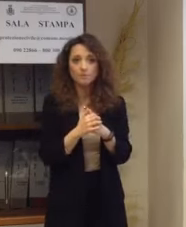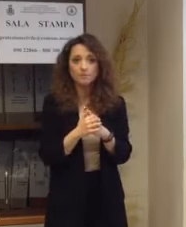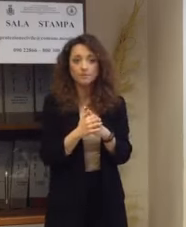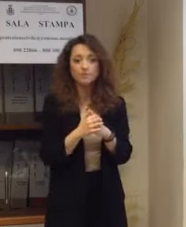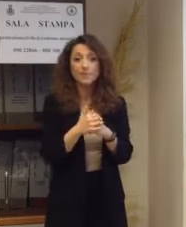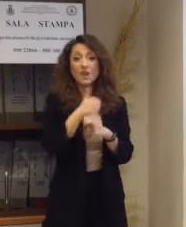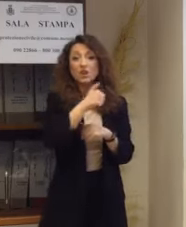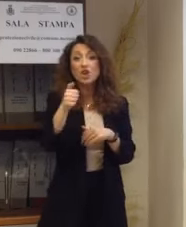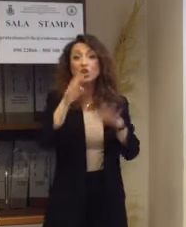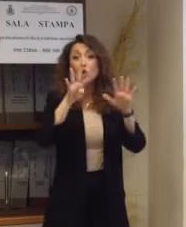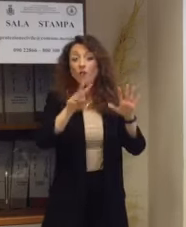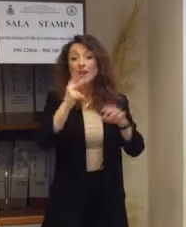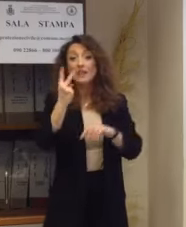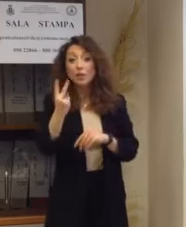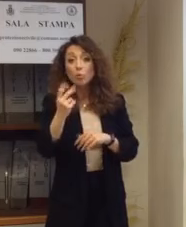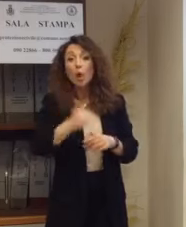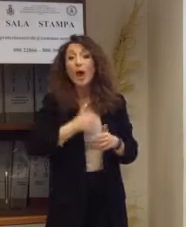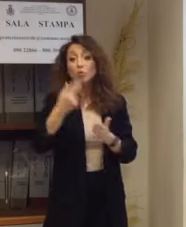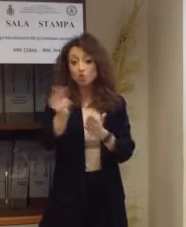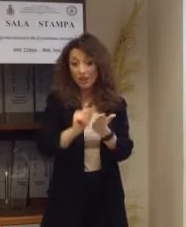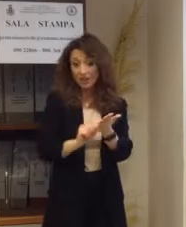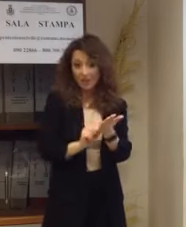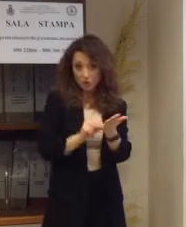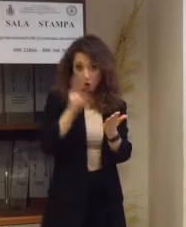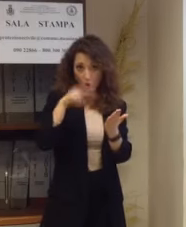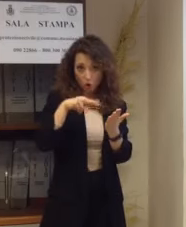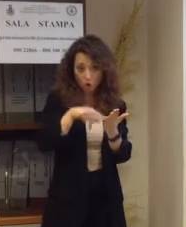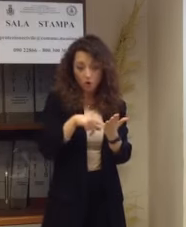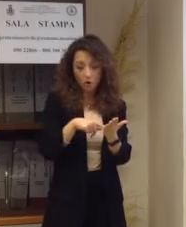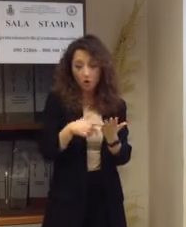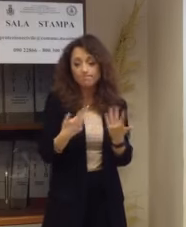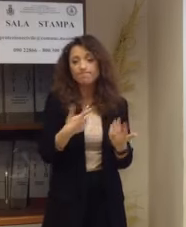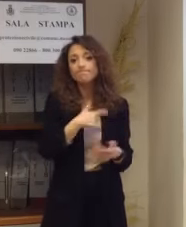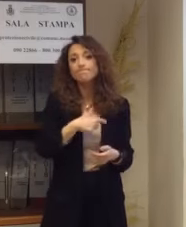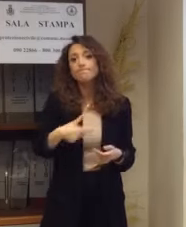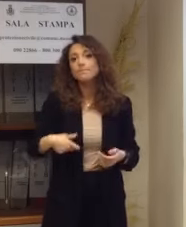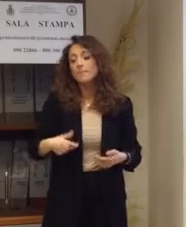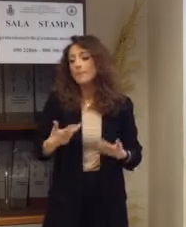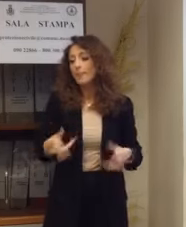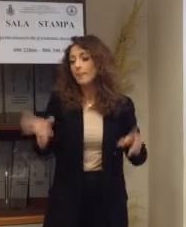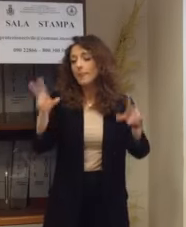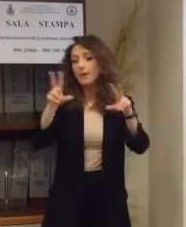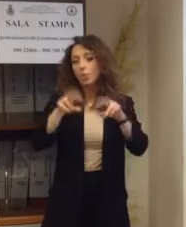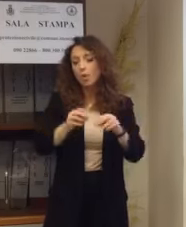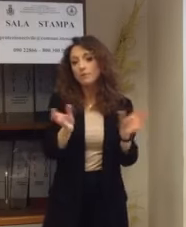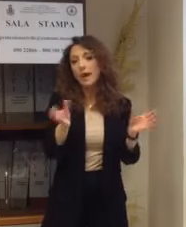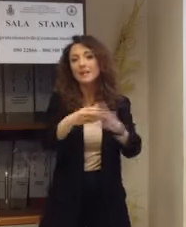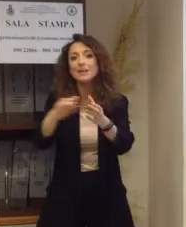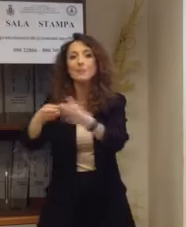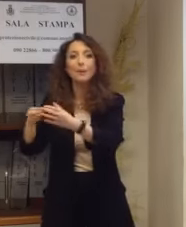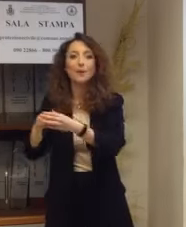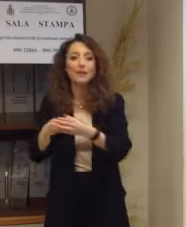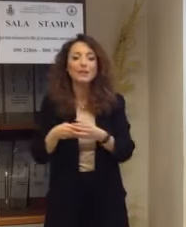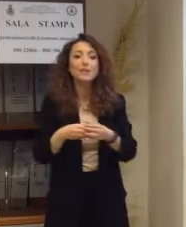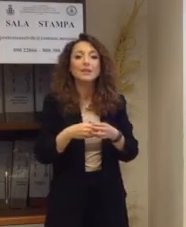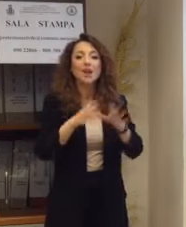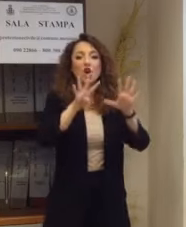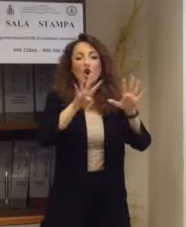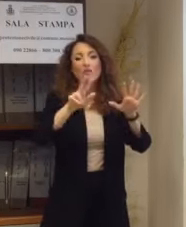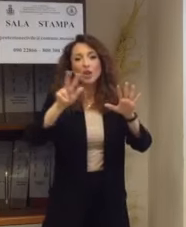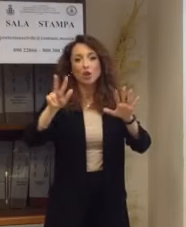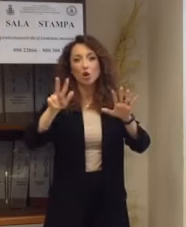192 autocertificazioni. Sindaco, nuovamente siamo arrivati a 98 assembramenti. Eravamo